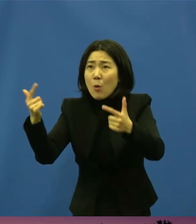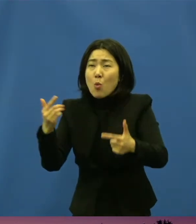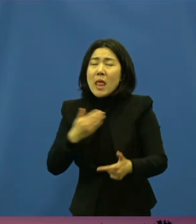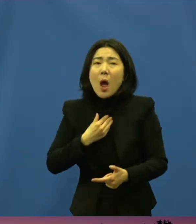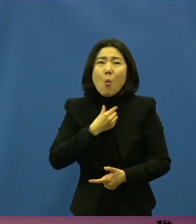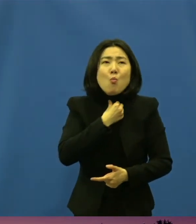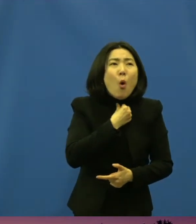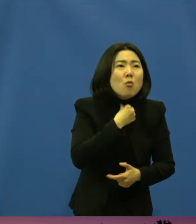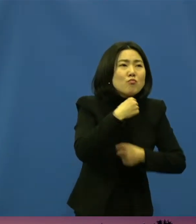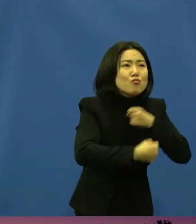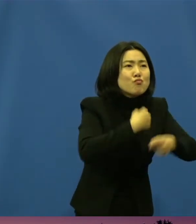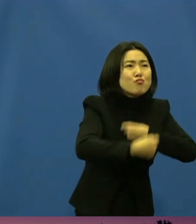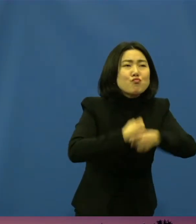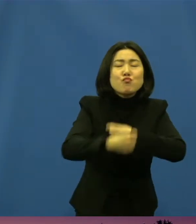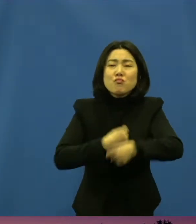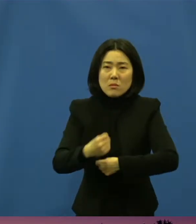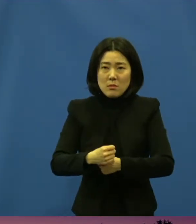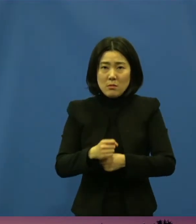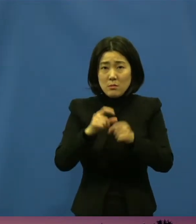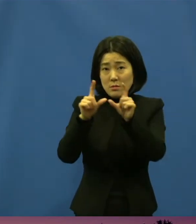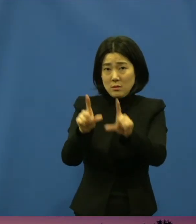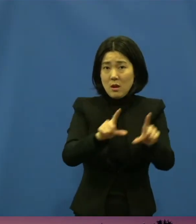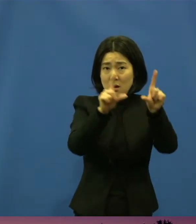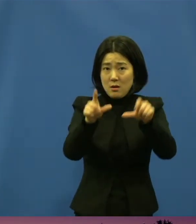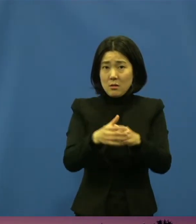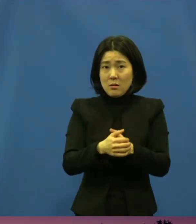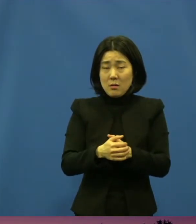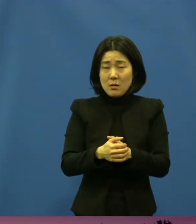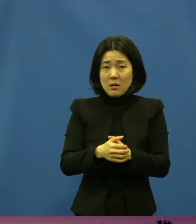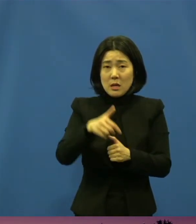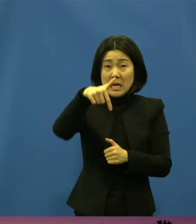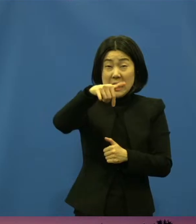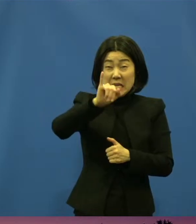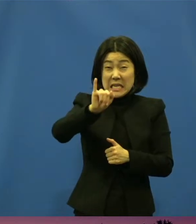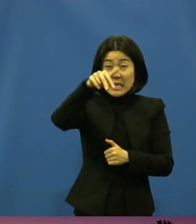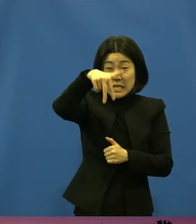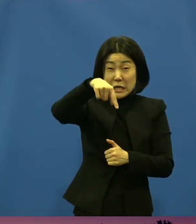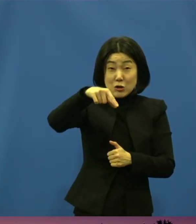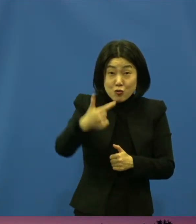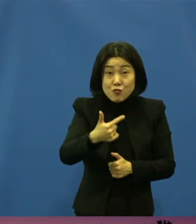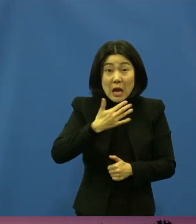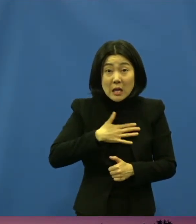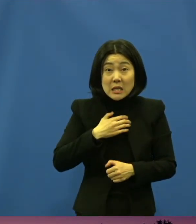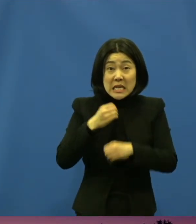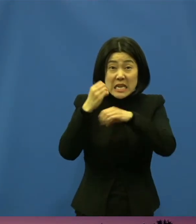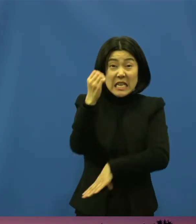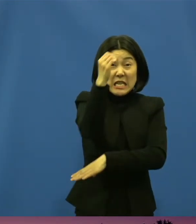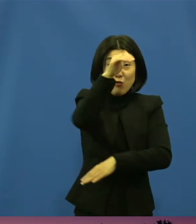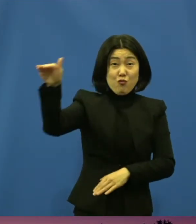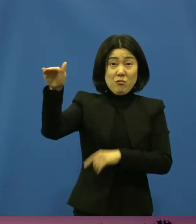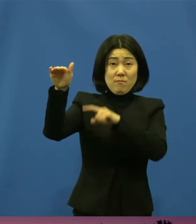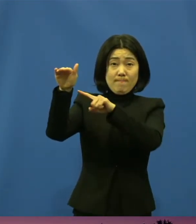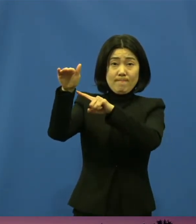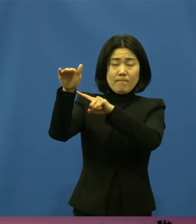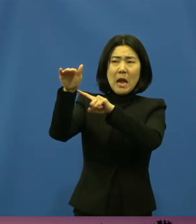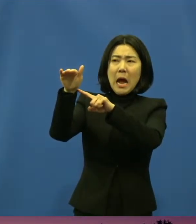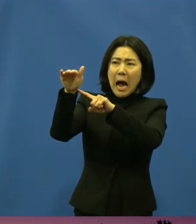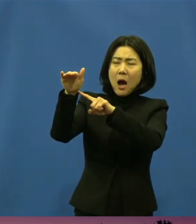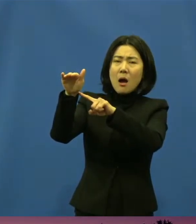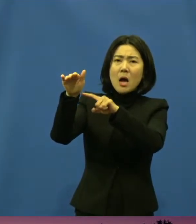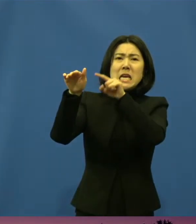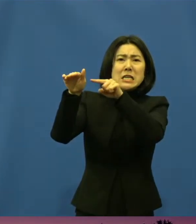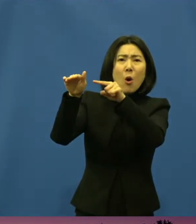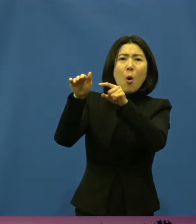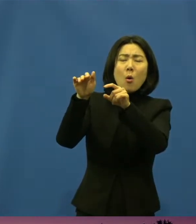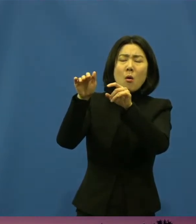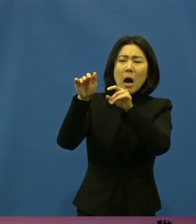갈수록 더 심해져요. 기준이 없으니까 갈수록 더 악화되는 거잖아요. 난리예요 난리. 사사들이 이게 뭐